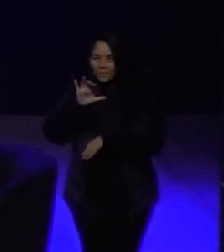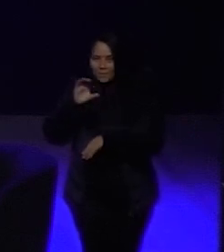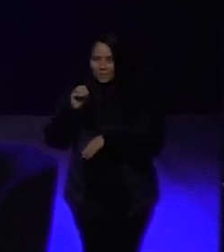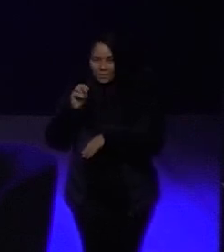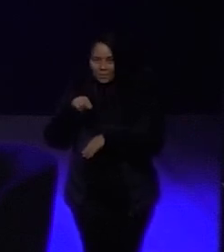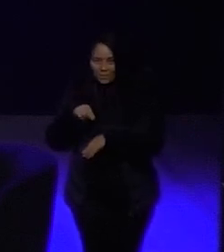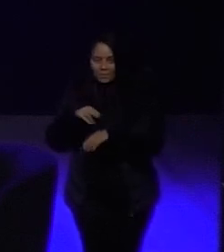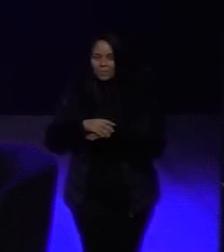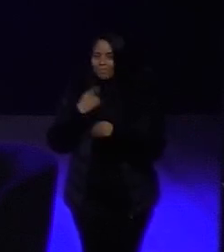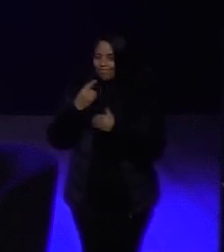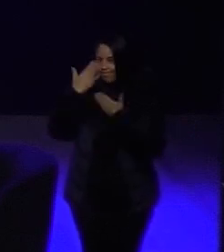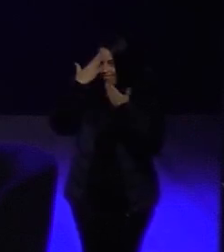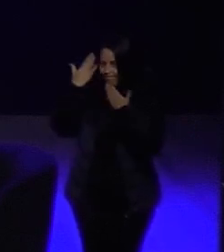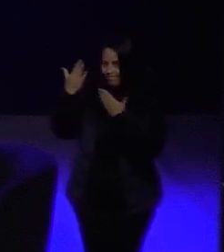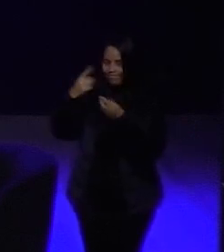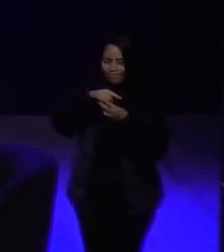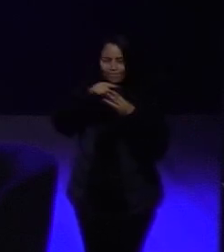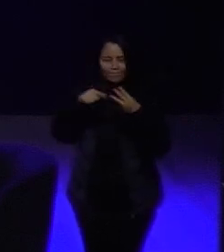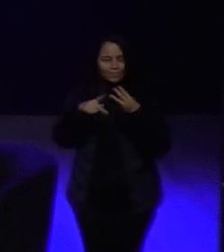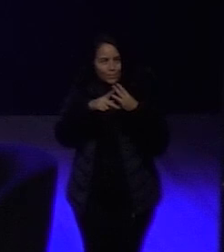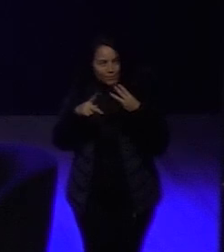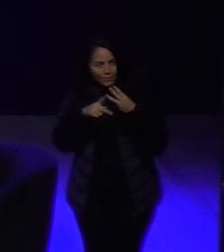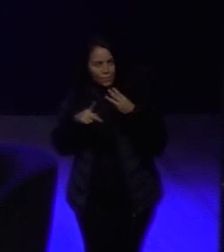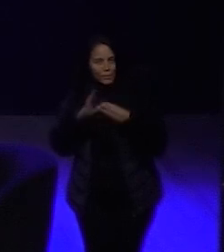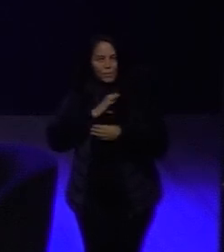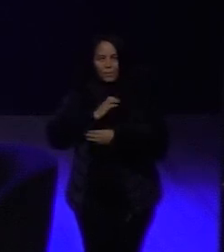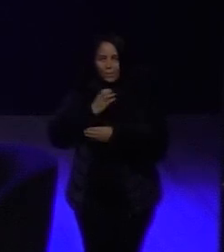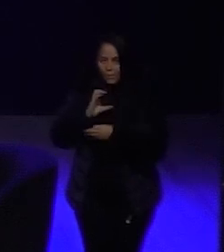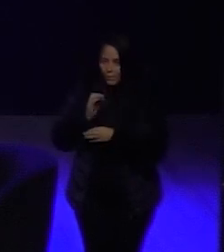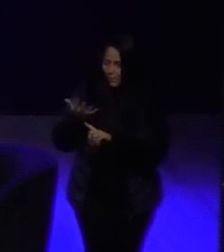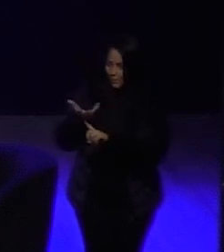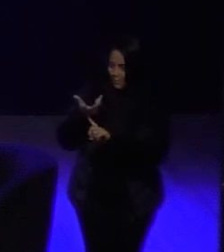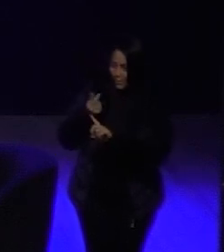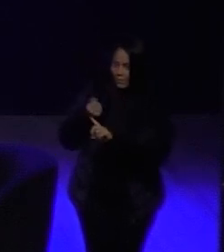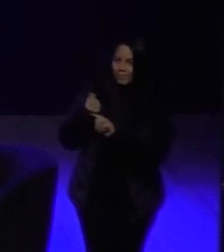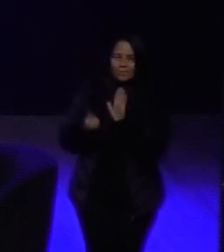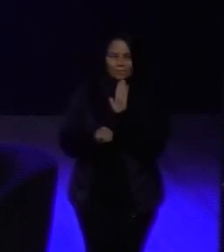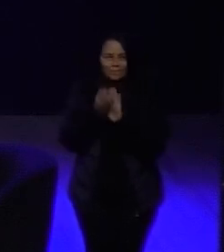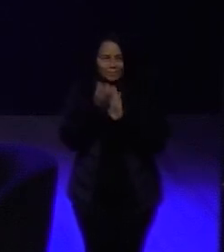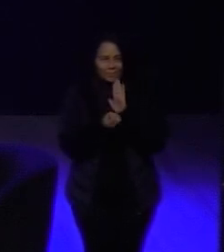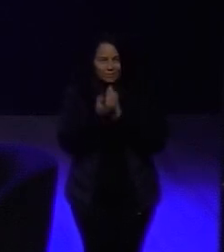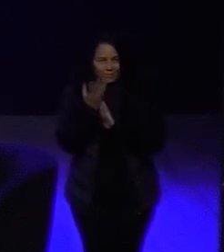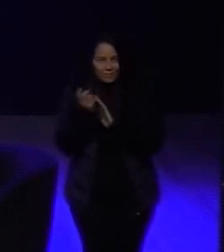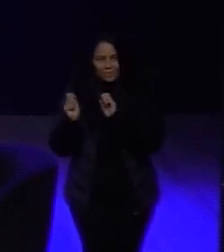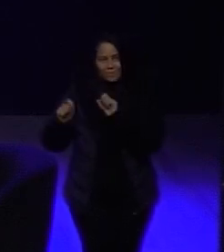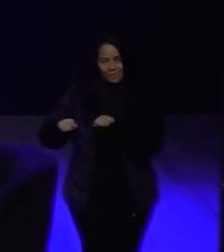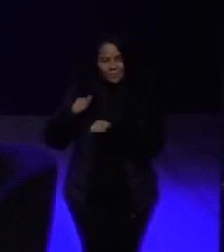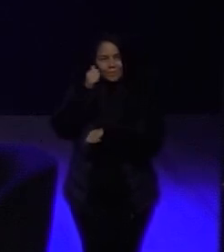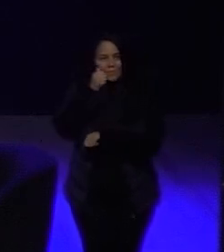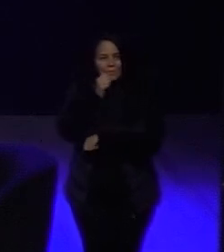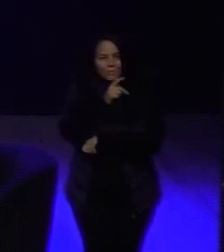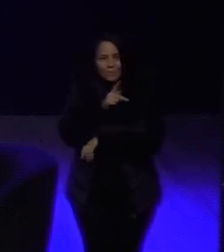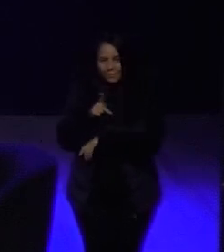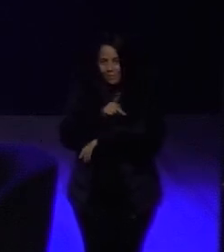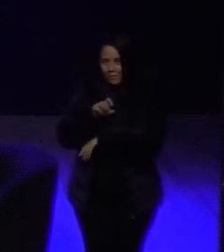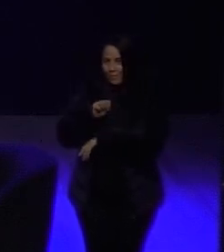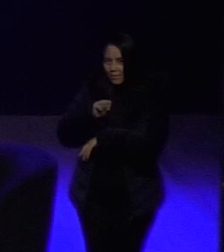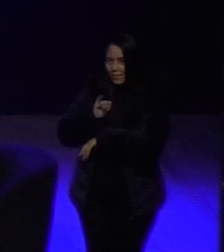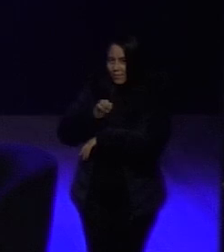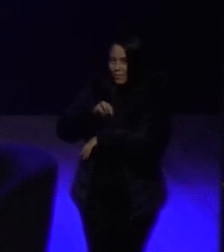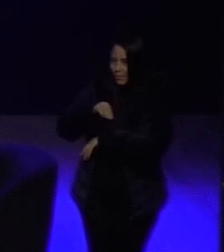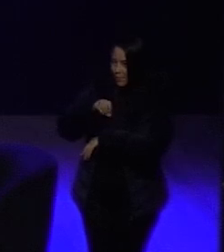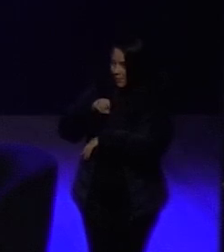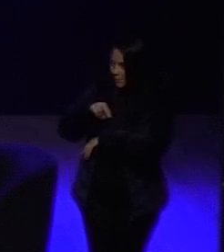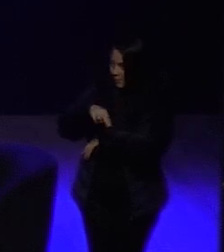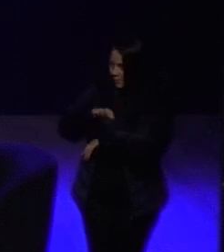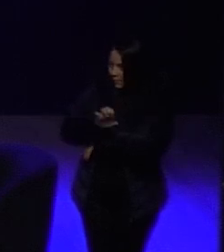todos os professores, a coordenação artística do Vinícius, a produção executiva da Simone, né, a todas as pessoas